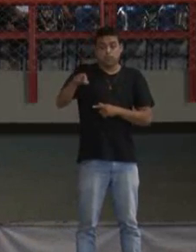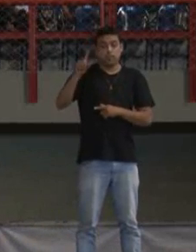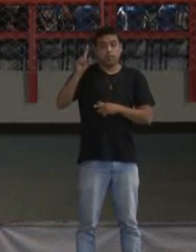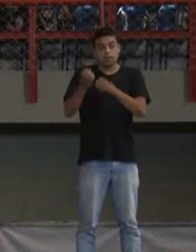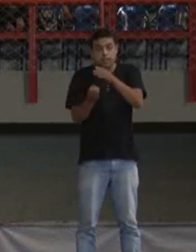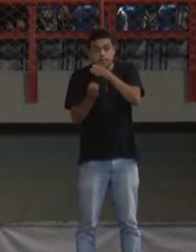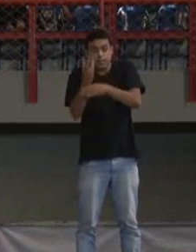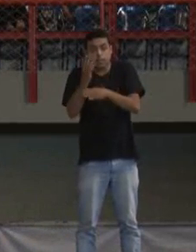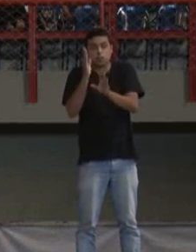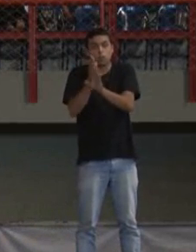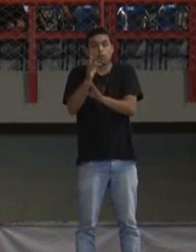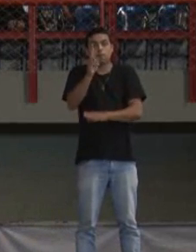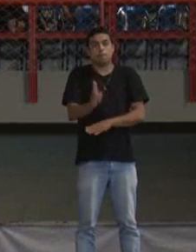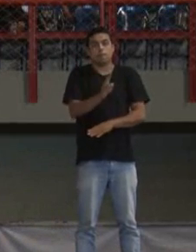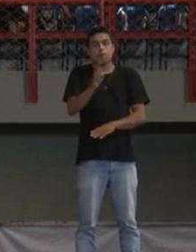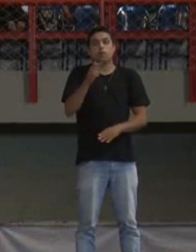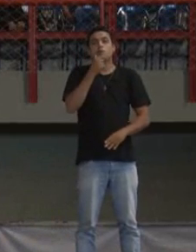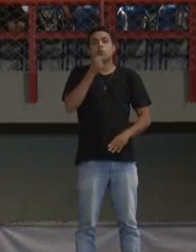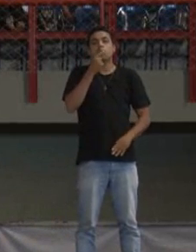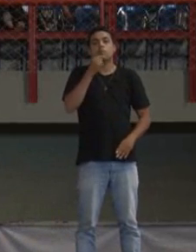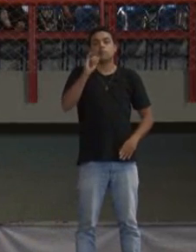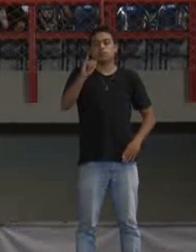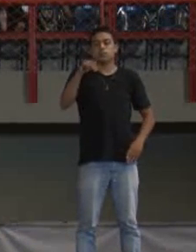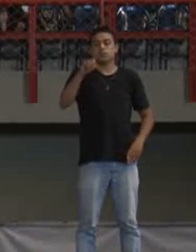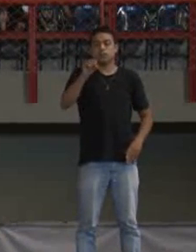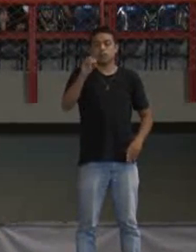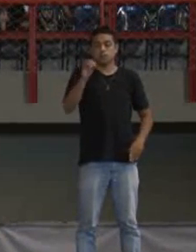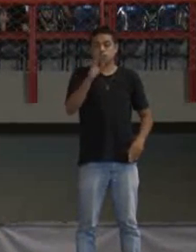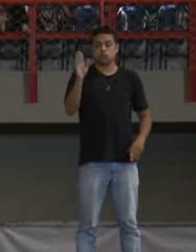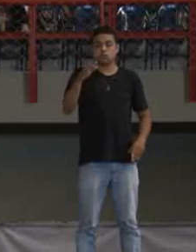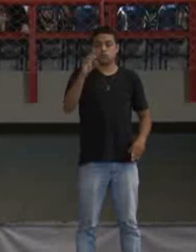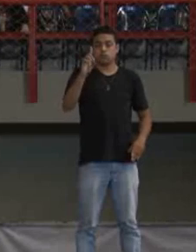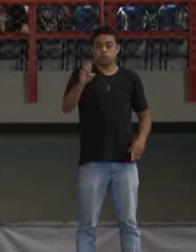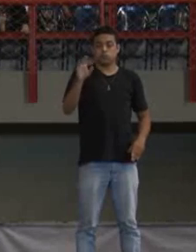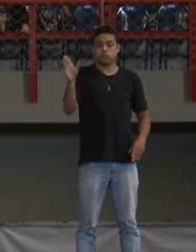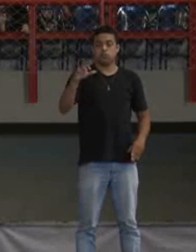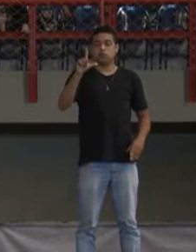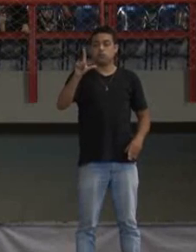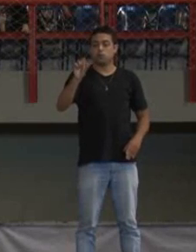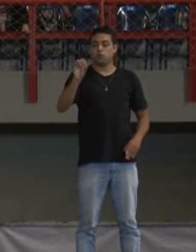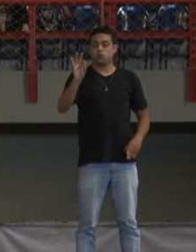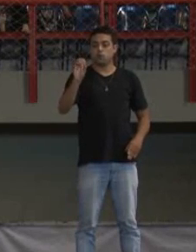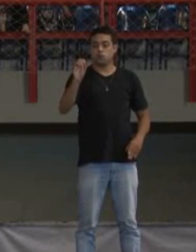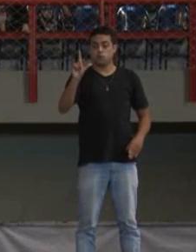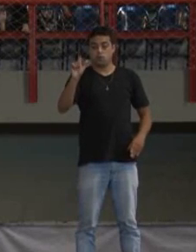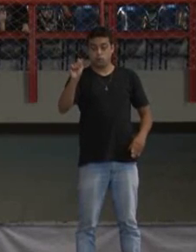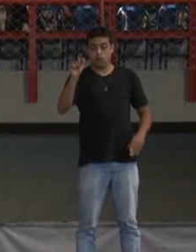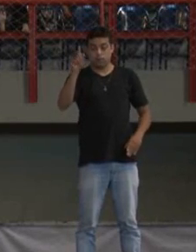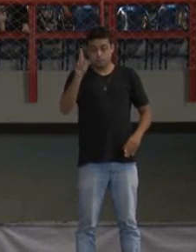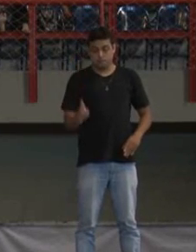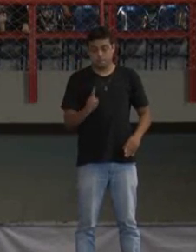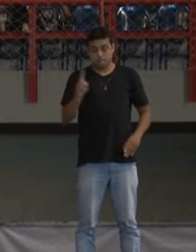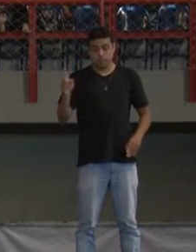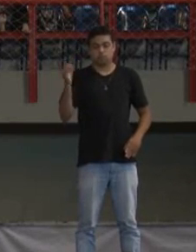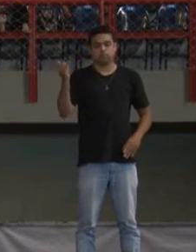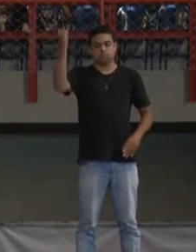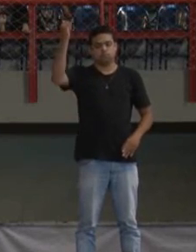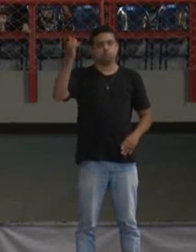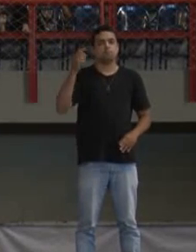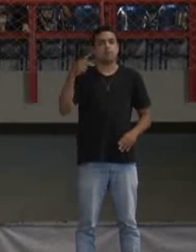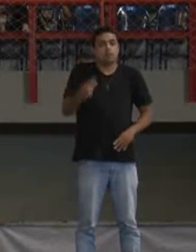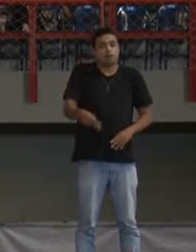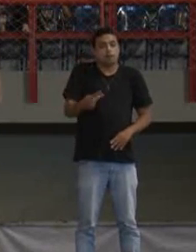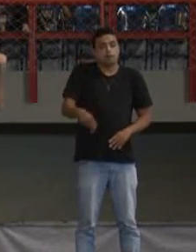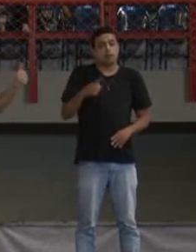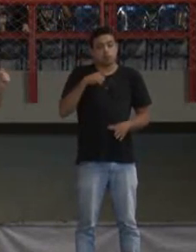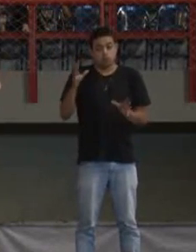criada por um padre chamado Inácio de Loyola. O padre Inácio de Loyola. O padre Inácio de Loyola teve uma importância muito grande para a